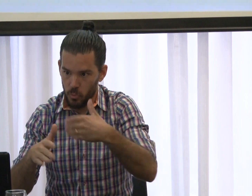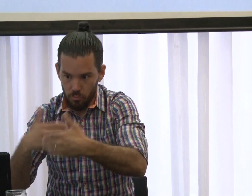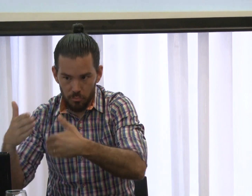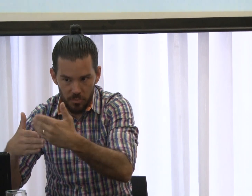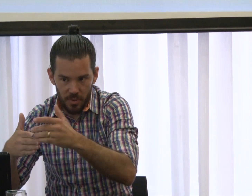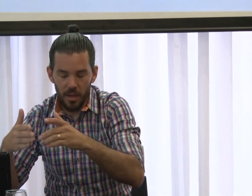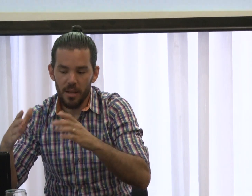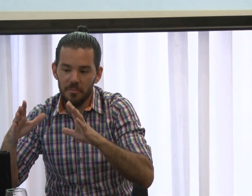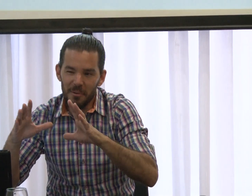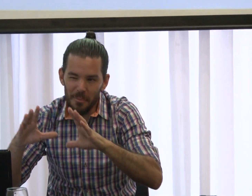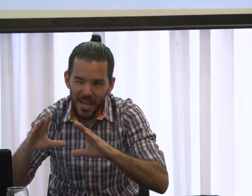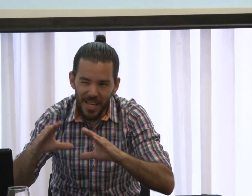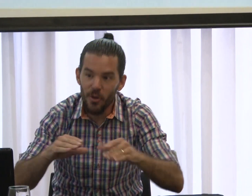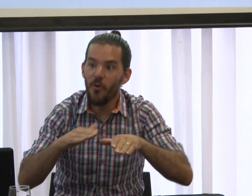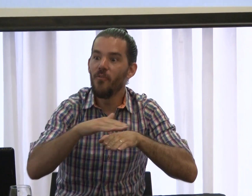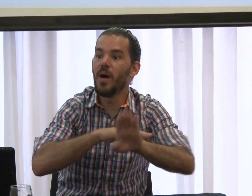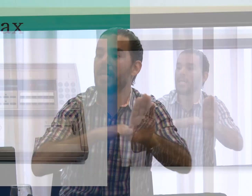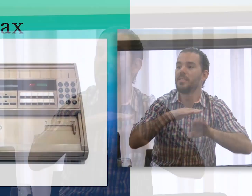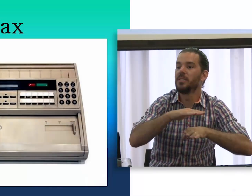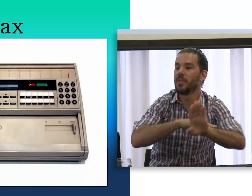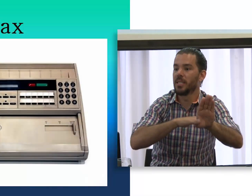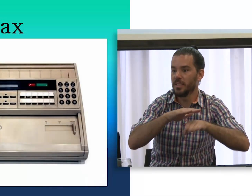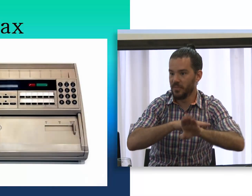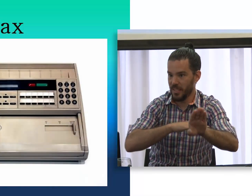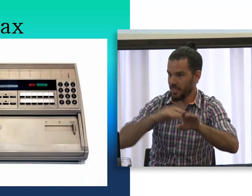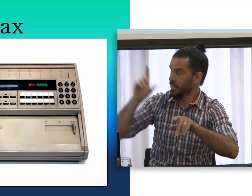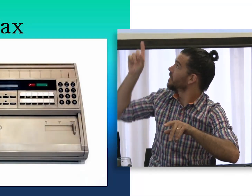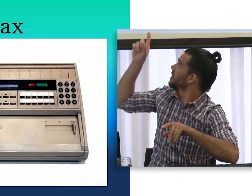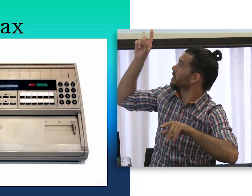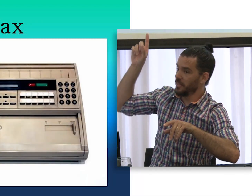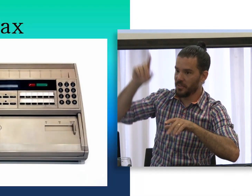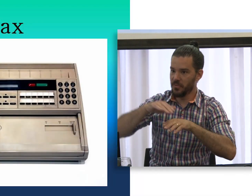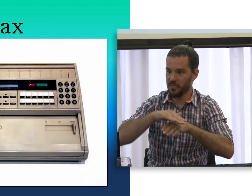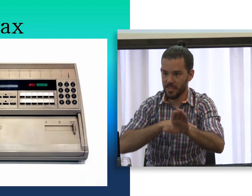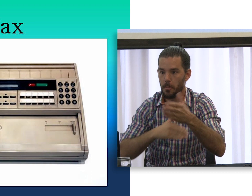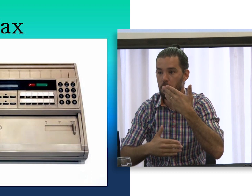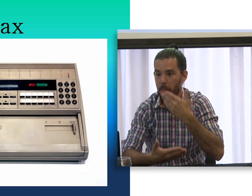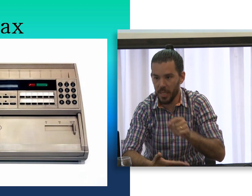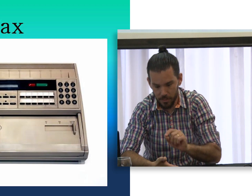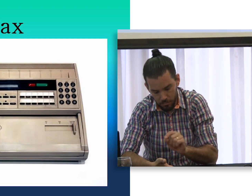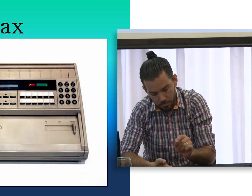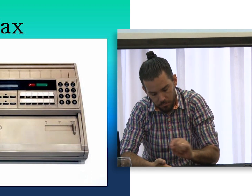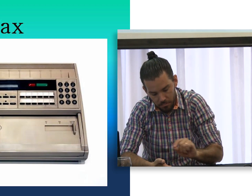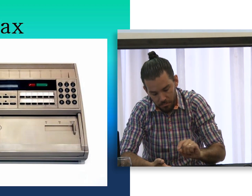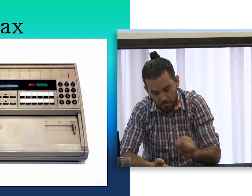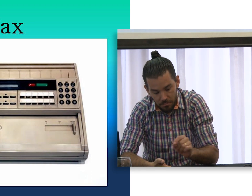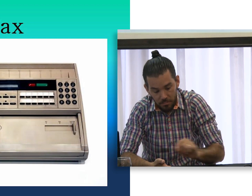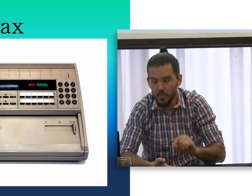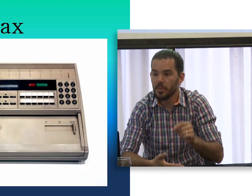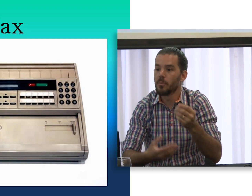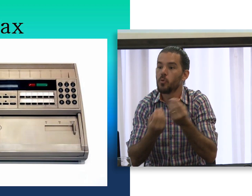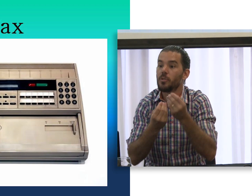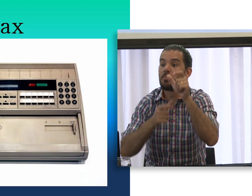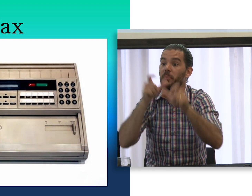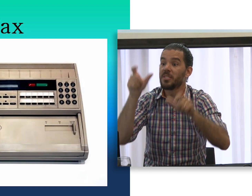Este teléfono, dice, fue avanzando y cada vez se fue utilizando menos y apareció lo que es el fax, donde redactábamos el mensaje en un